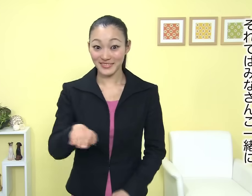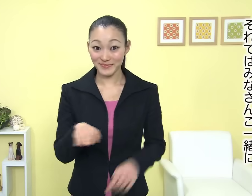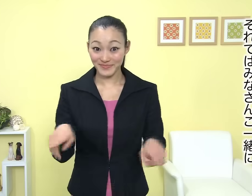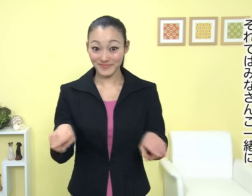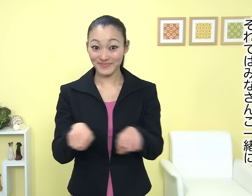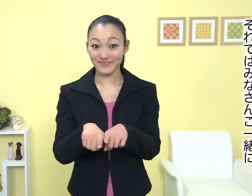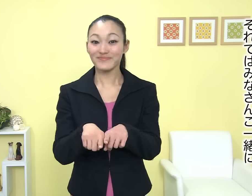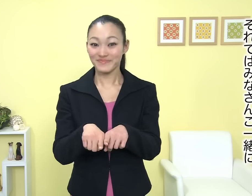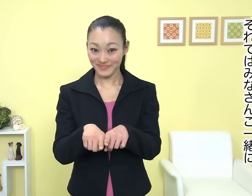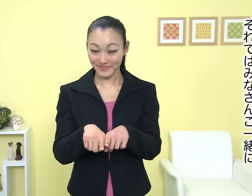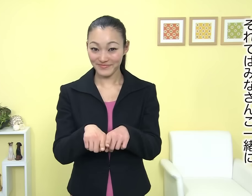それでは皆さんご一緒に、